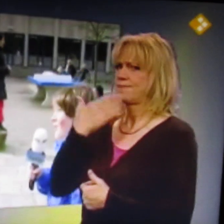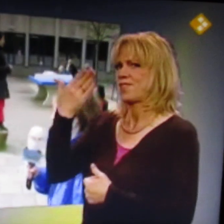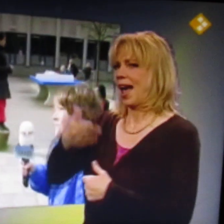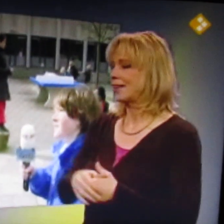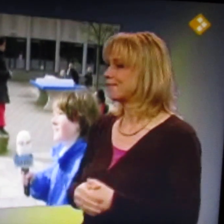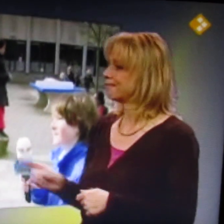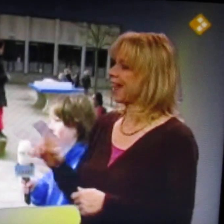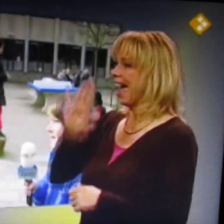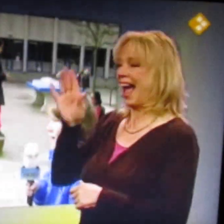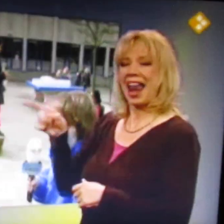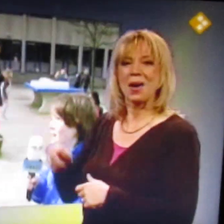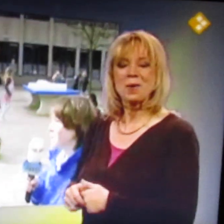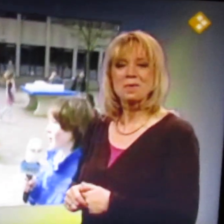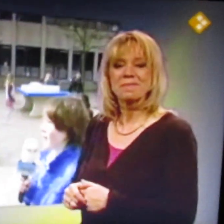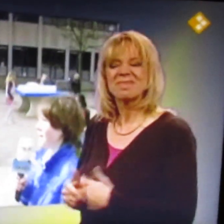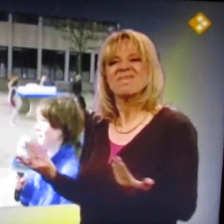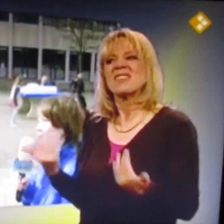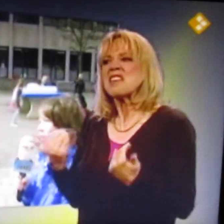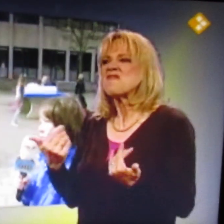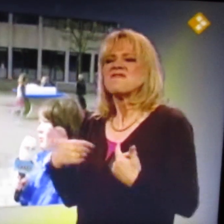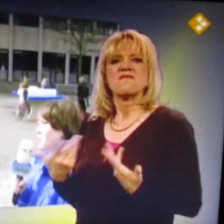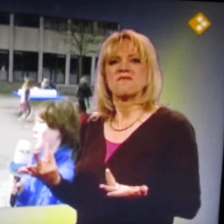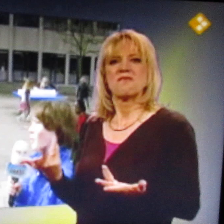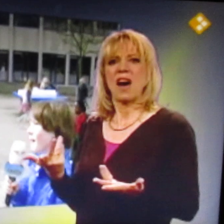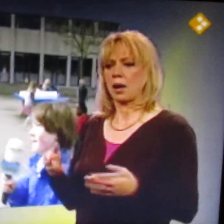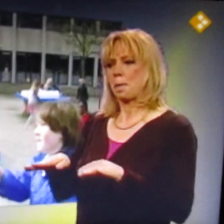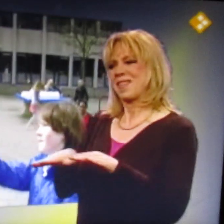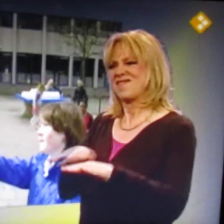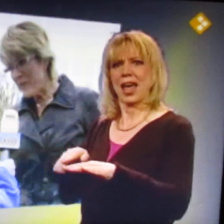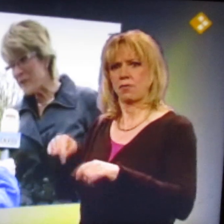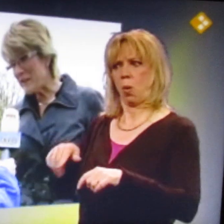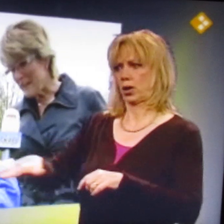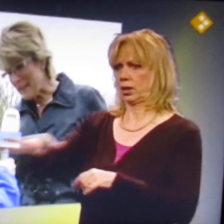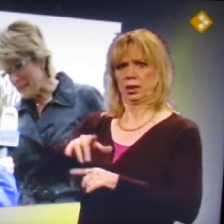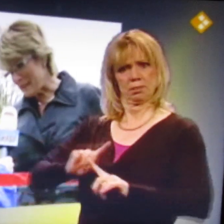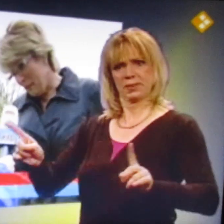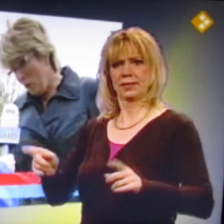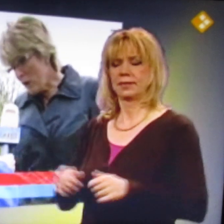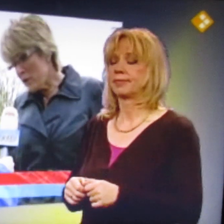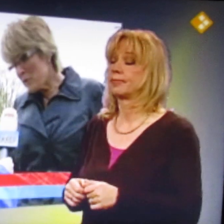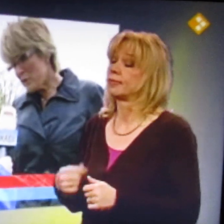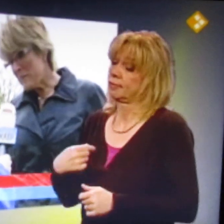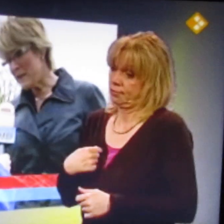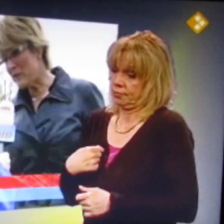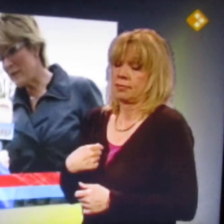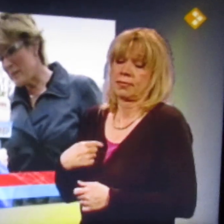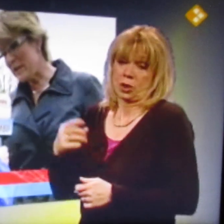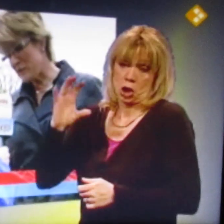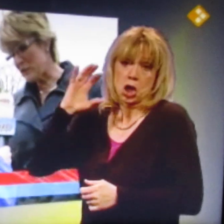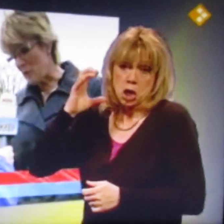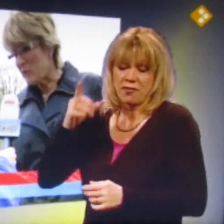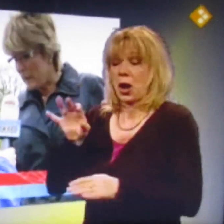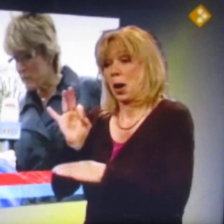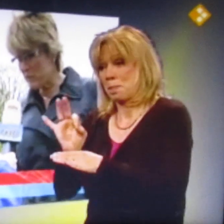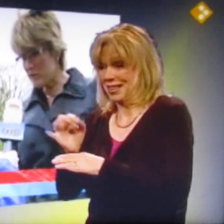Hallo. Hallo Sten. Waarom mogen we eigenlijk niet waveboarden op het schoolplein? Wij vinden het heel erg leuk, alle juffrouws en meesters,